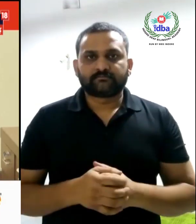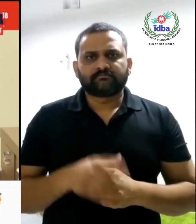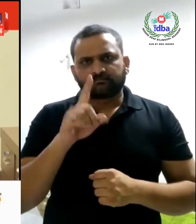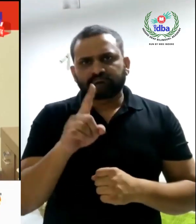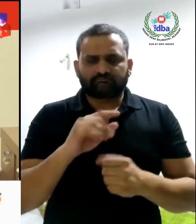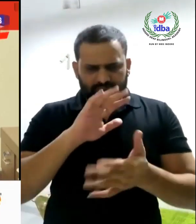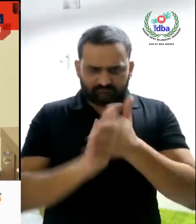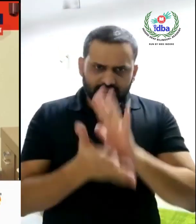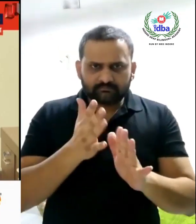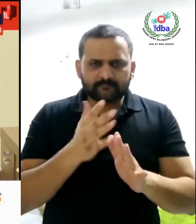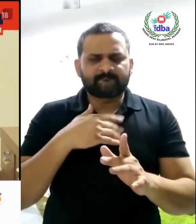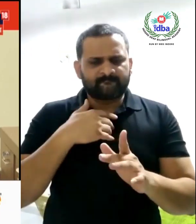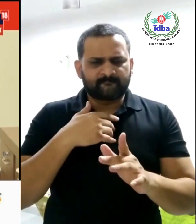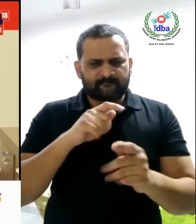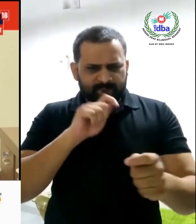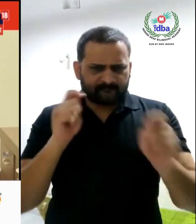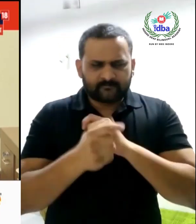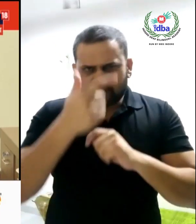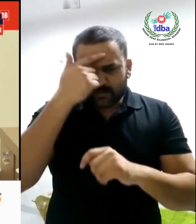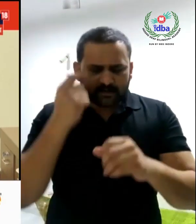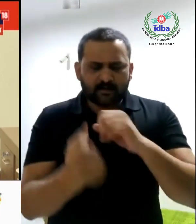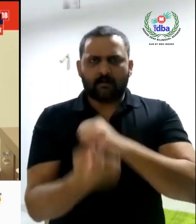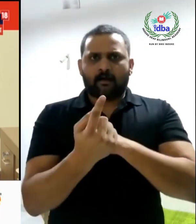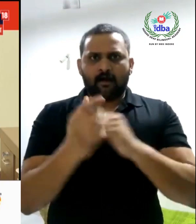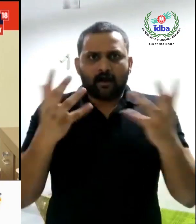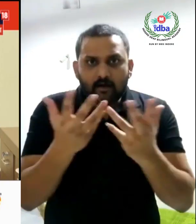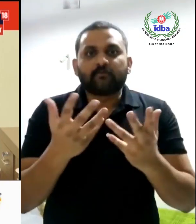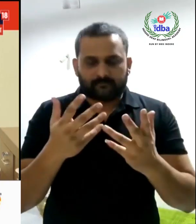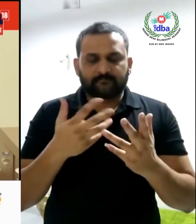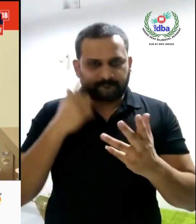लेकिन उस चुनौती को हमने अवसर में बदलने का फैसला किया है।